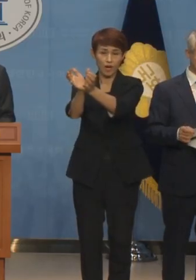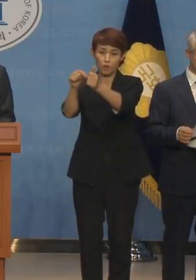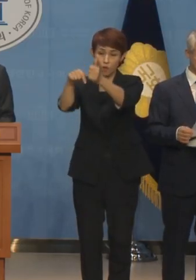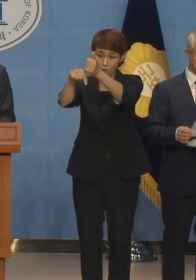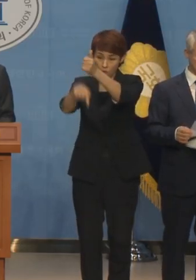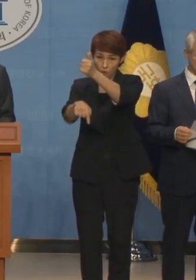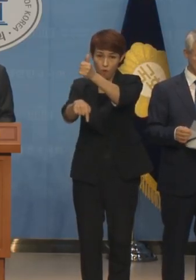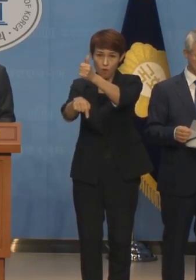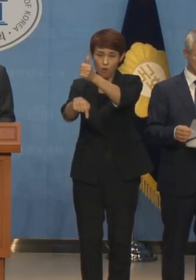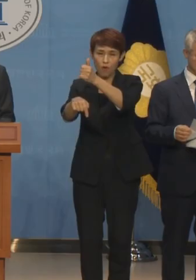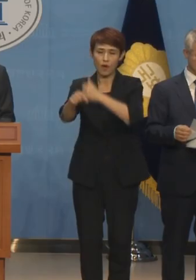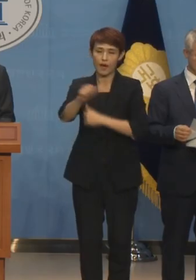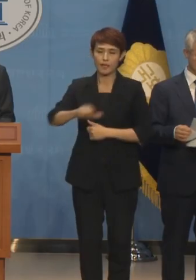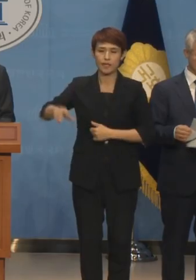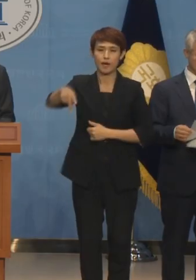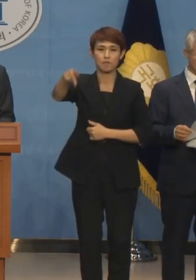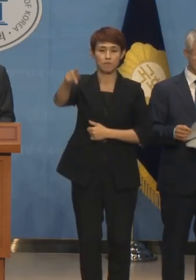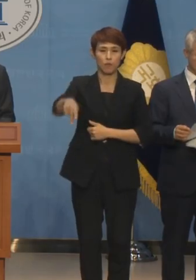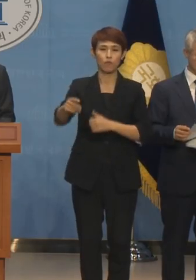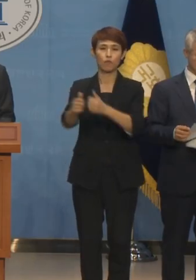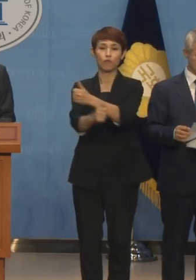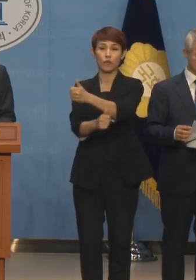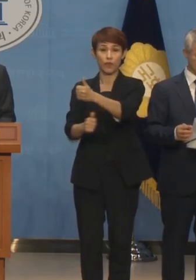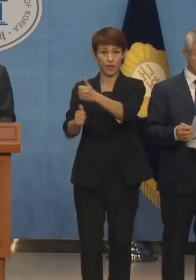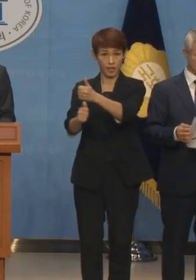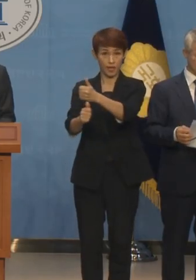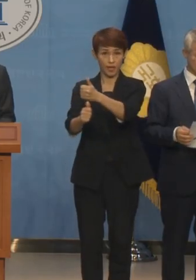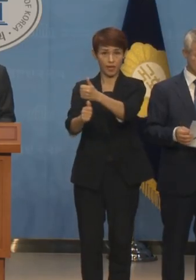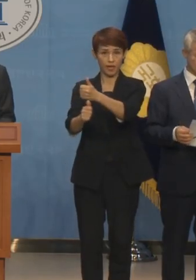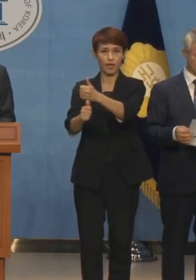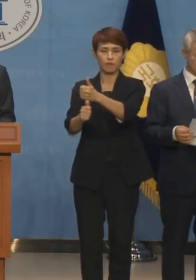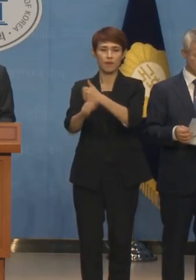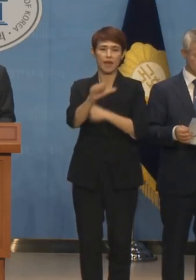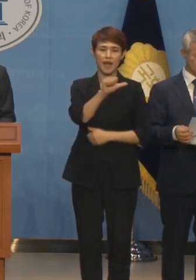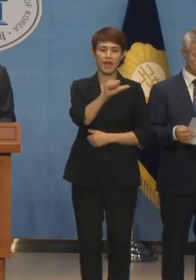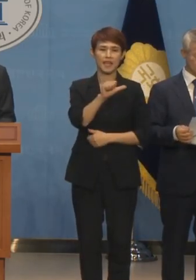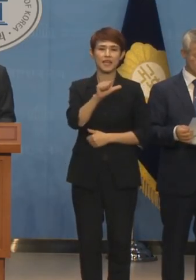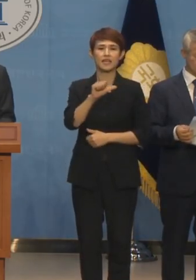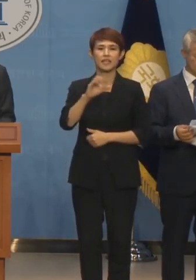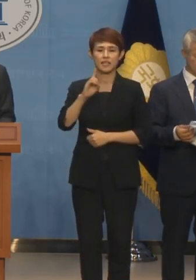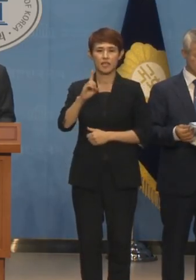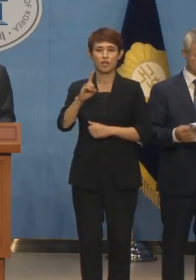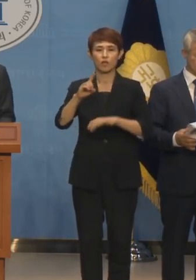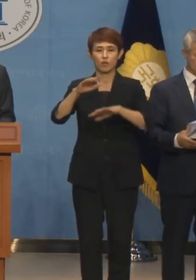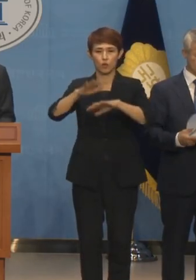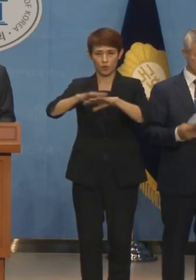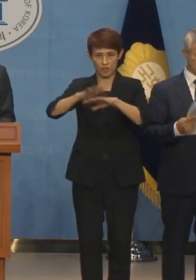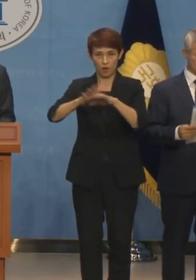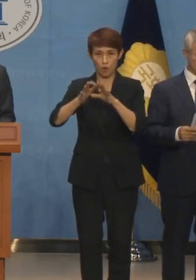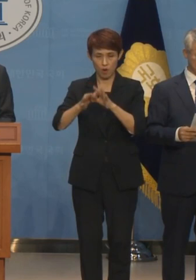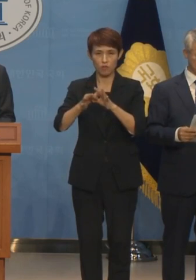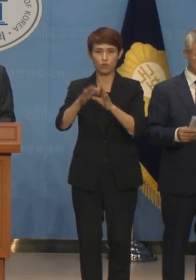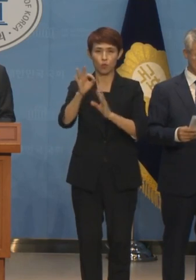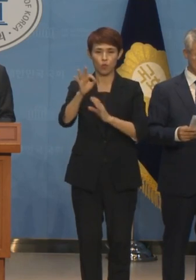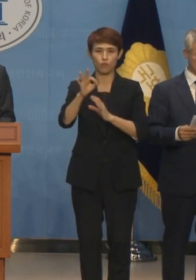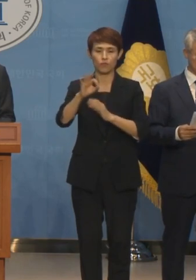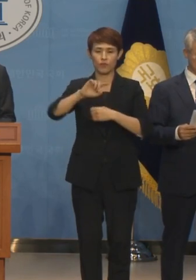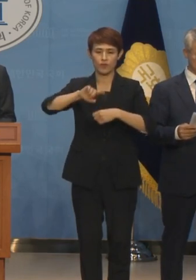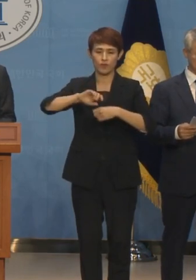기관인 조선아시아태평양위원회의 위 AD 농장 개선 비용을 대신 지급하는 방안도